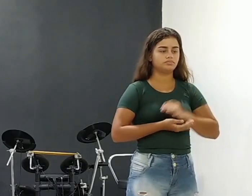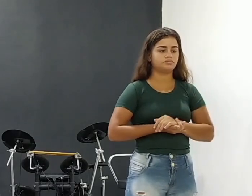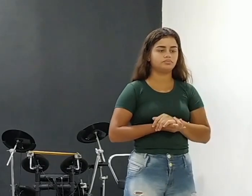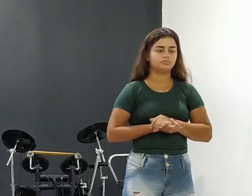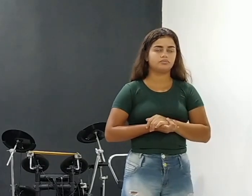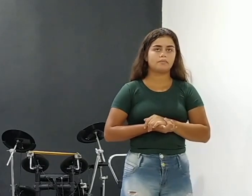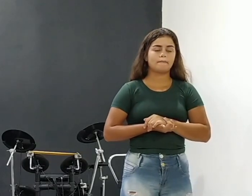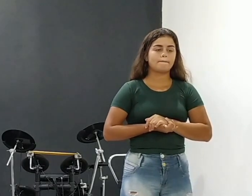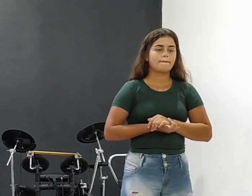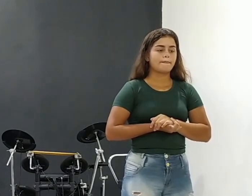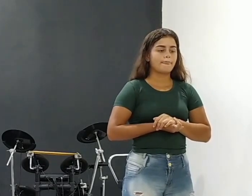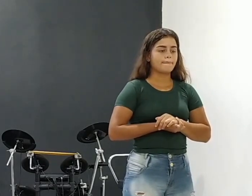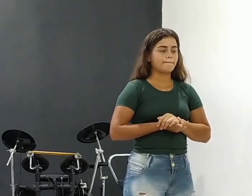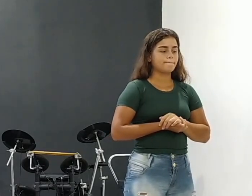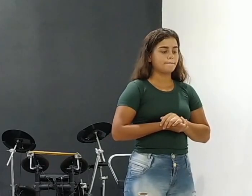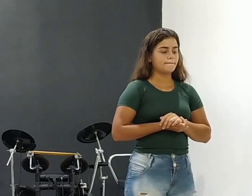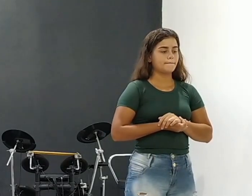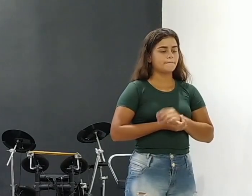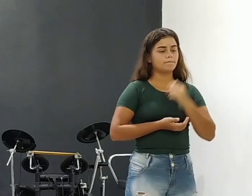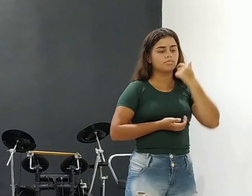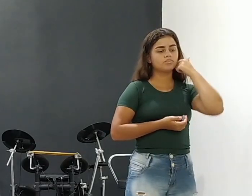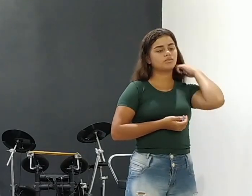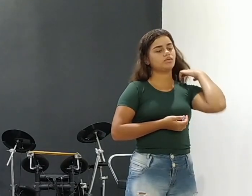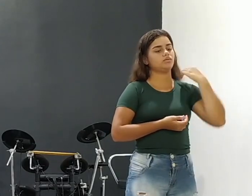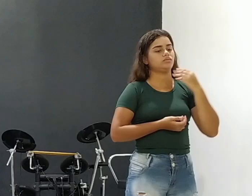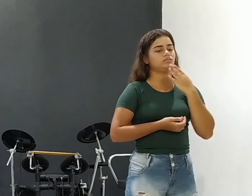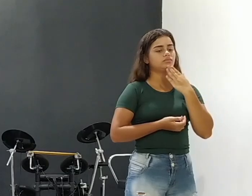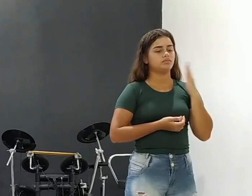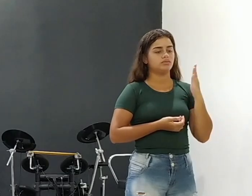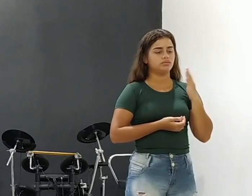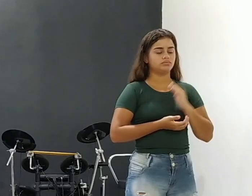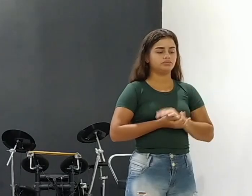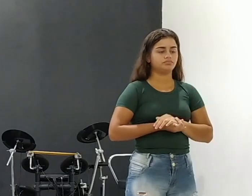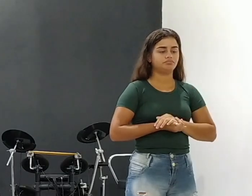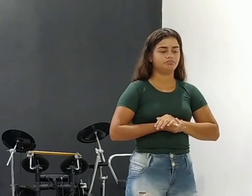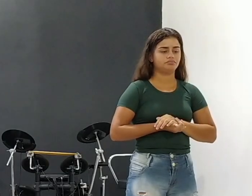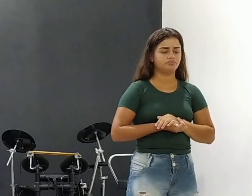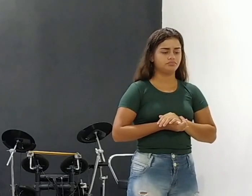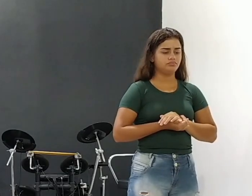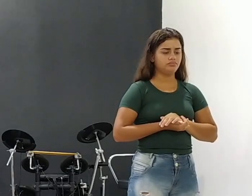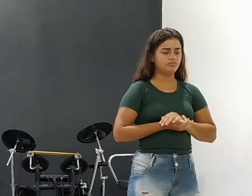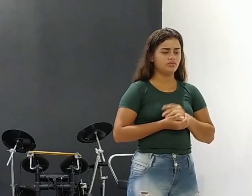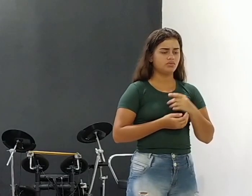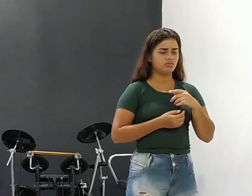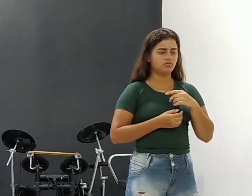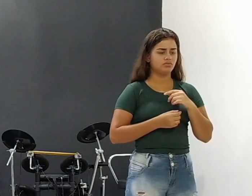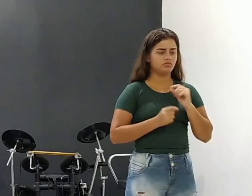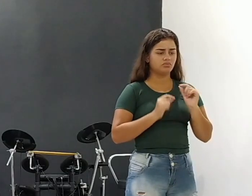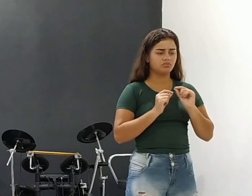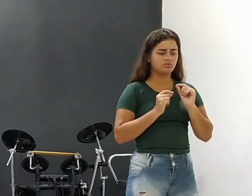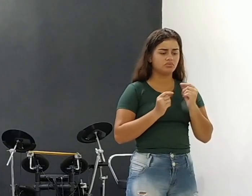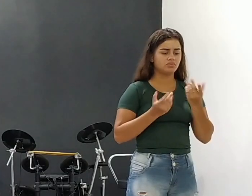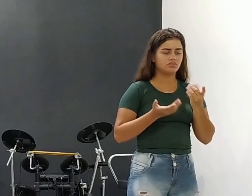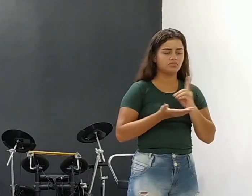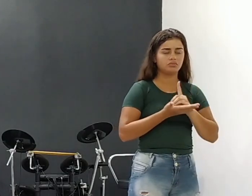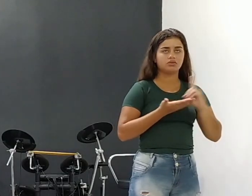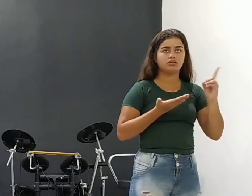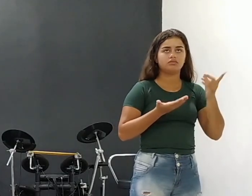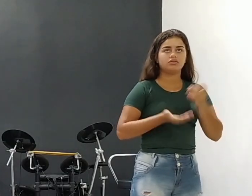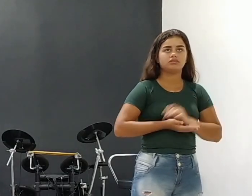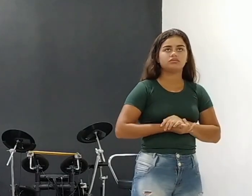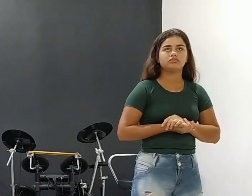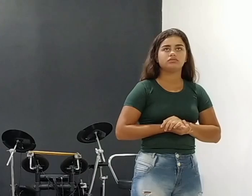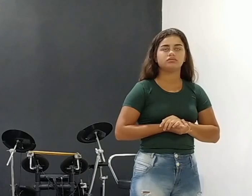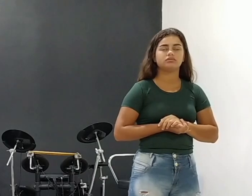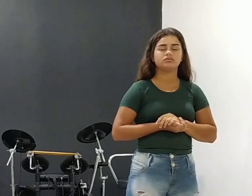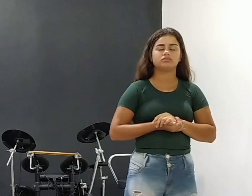um compromisso entre as duas partes. Não é, mas o que isso tem a ver com aquela passagem? Deus vira para Moisés